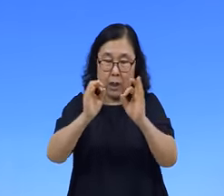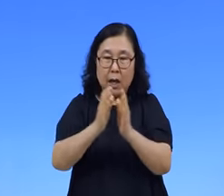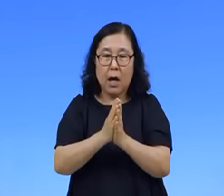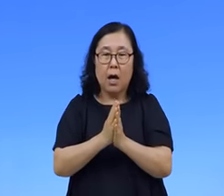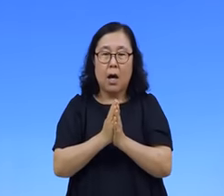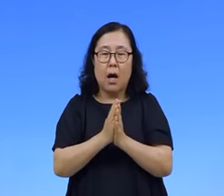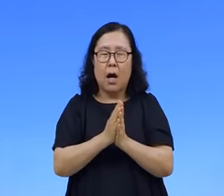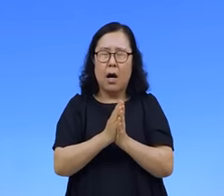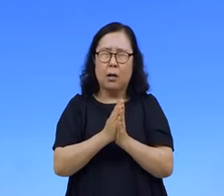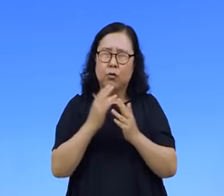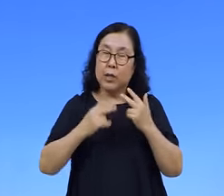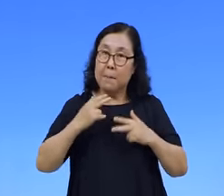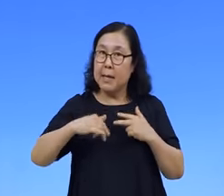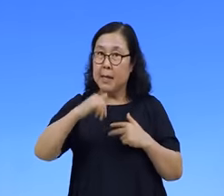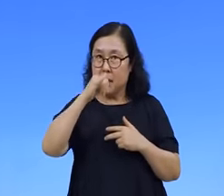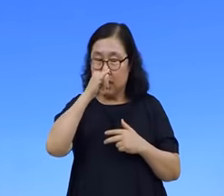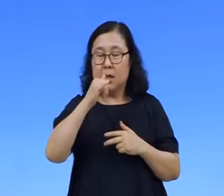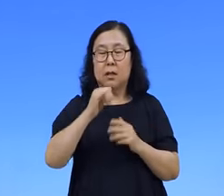나오는 겁니다.